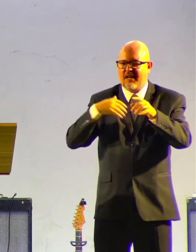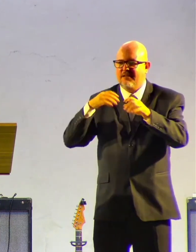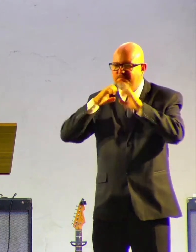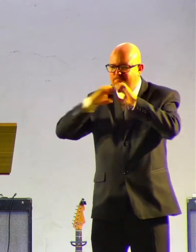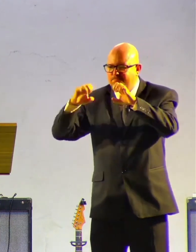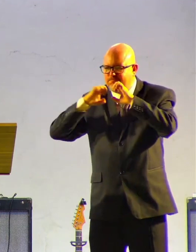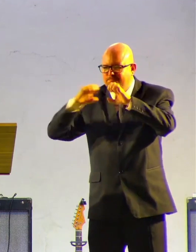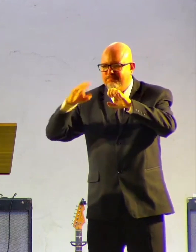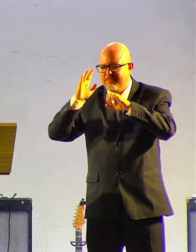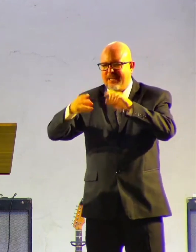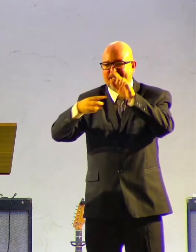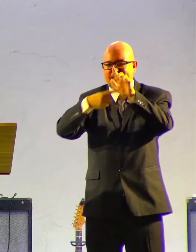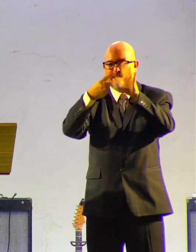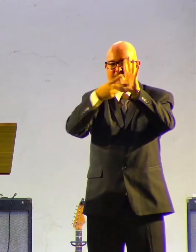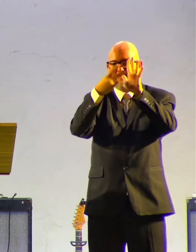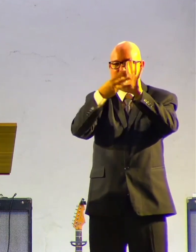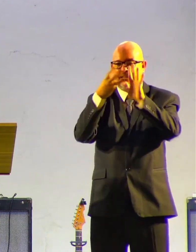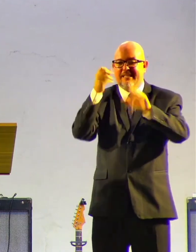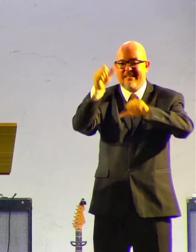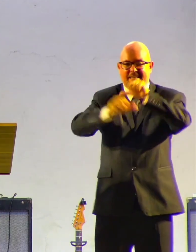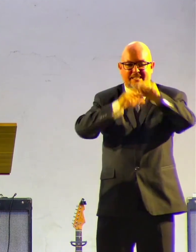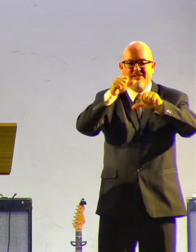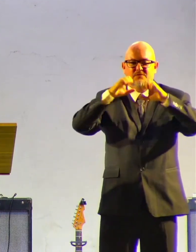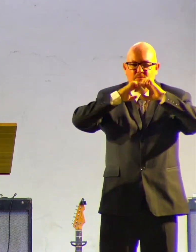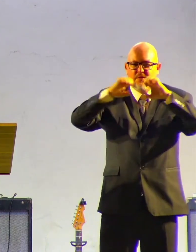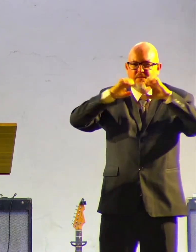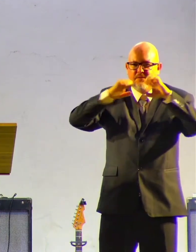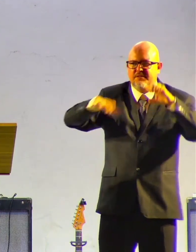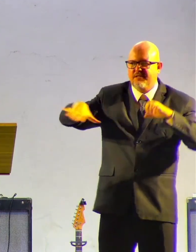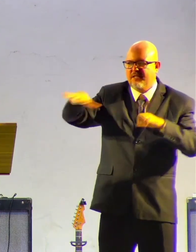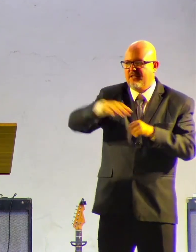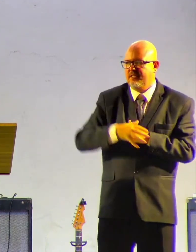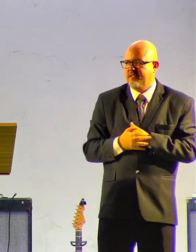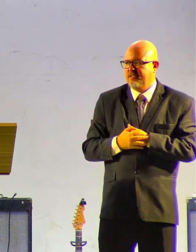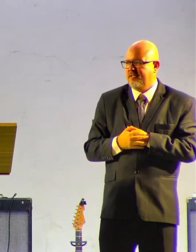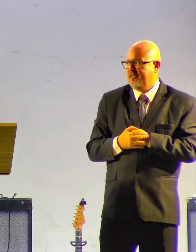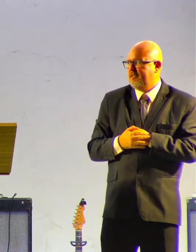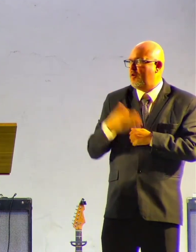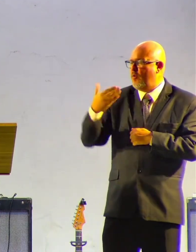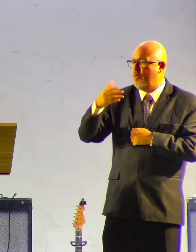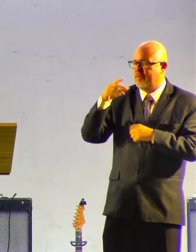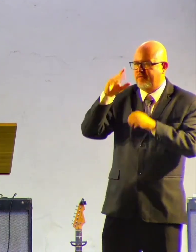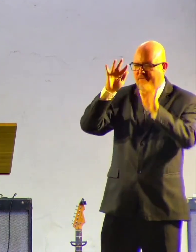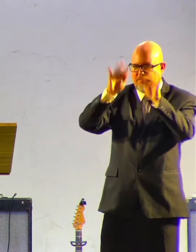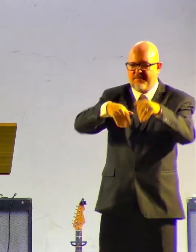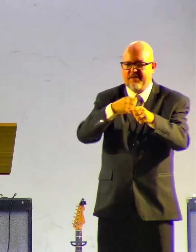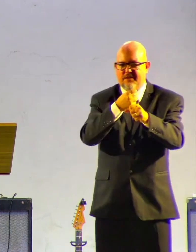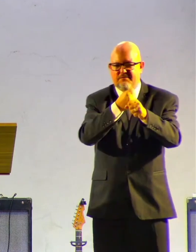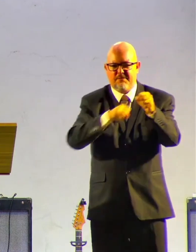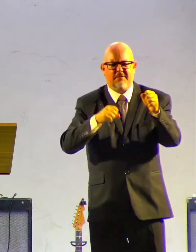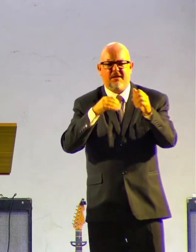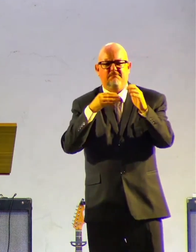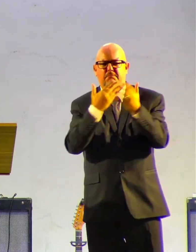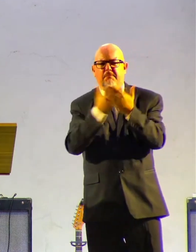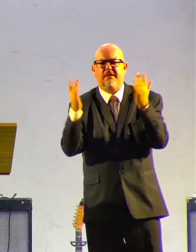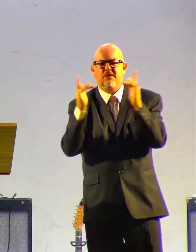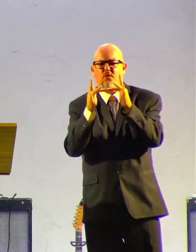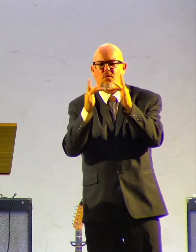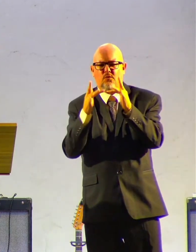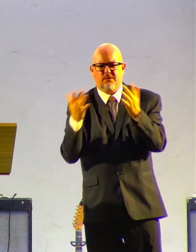para Jesus. Transformou-se num evangelista. Quando eu saí do seminário, eu perdi o contato com